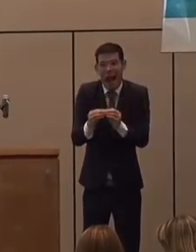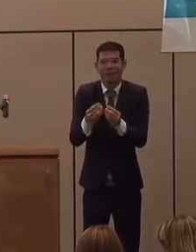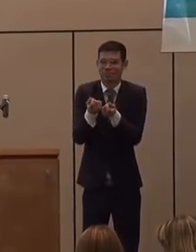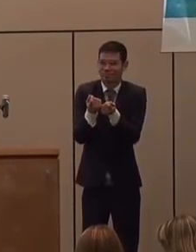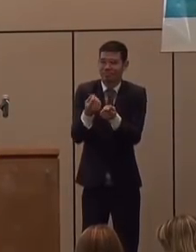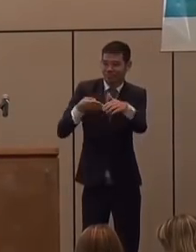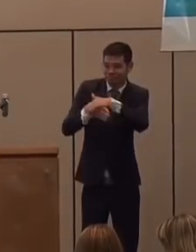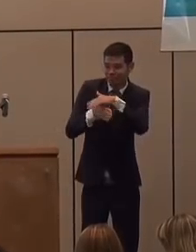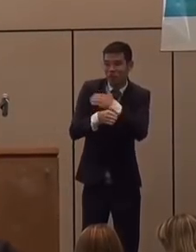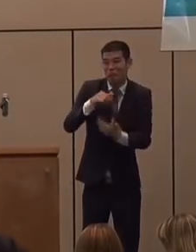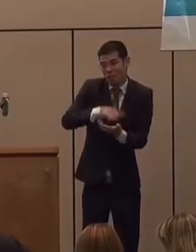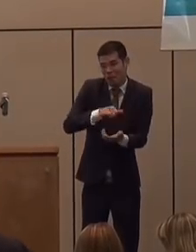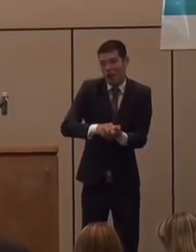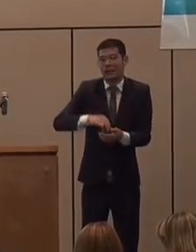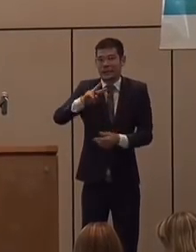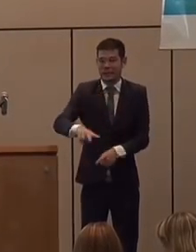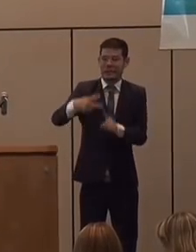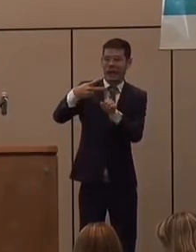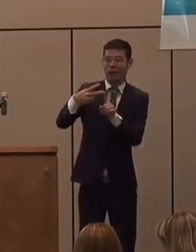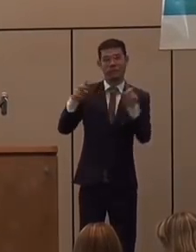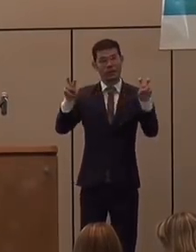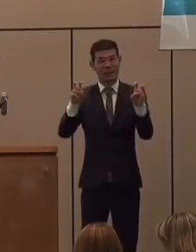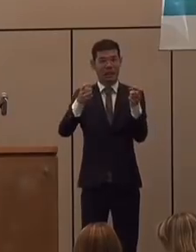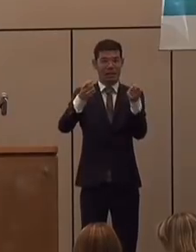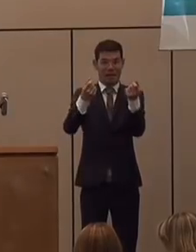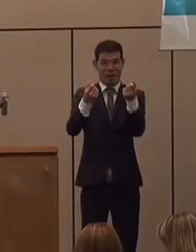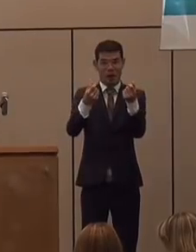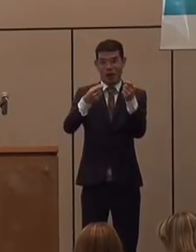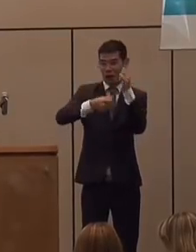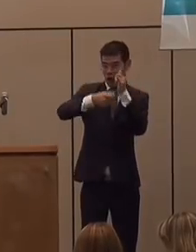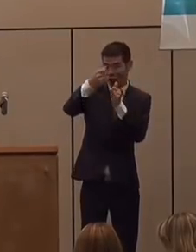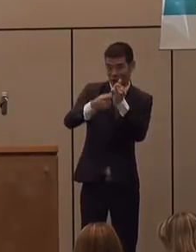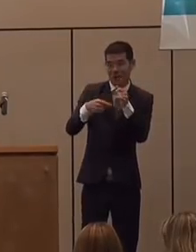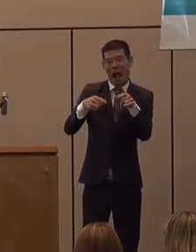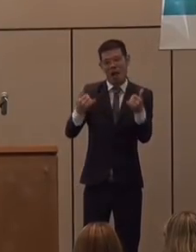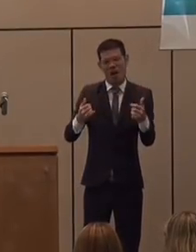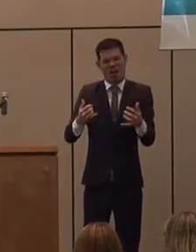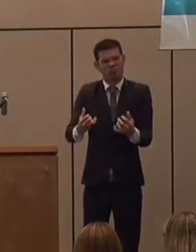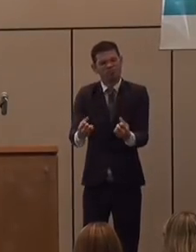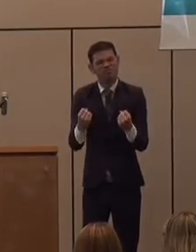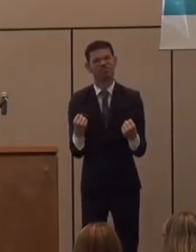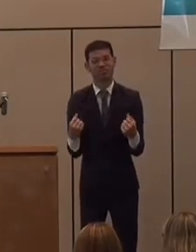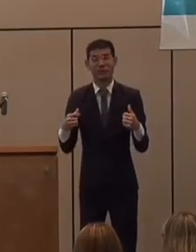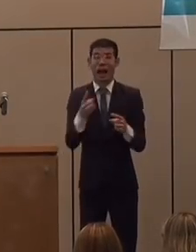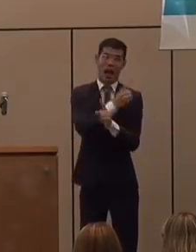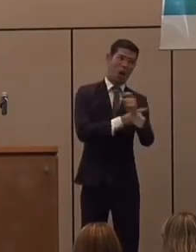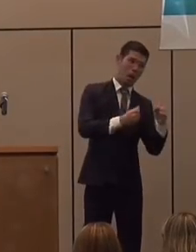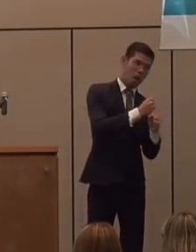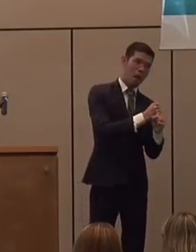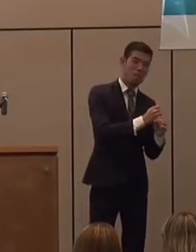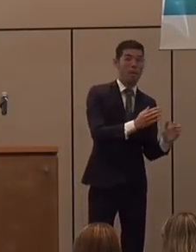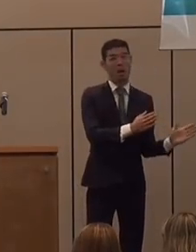segundo renglón en la economía en el que nos hemos consolidado en el año anterior y que este año también va por muy buen camino